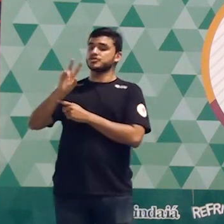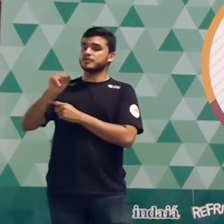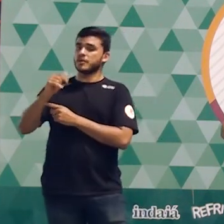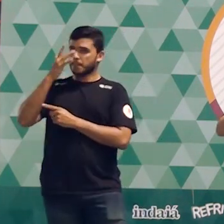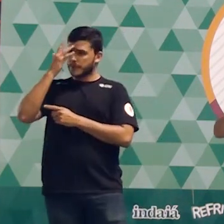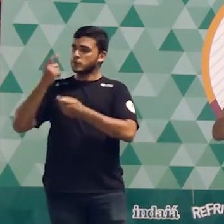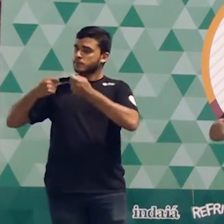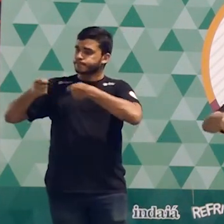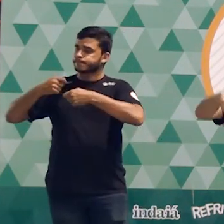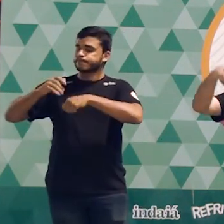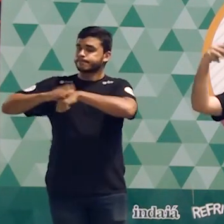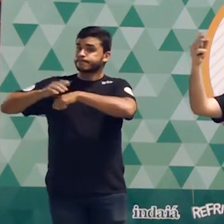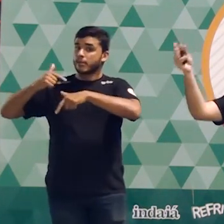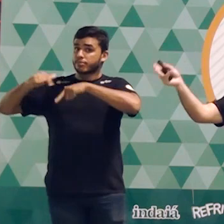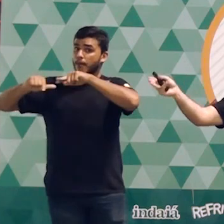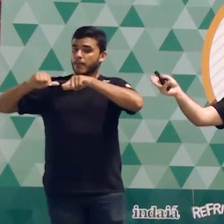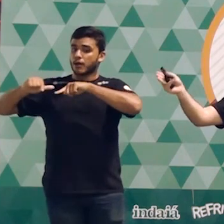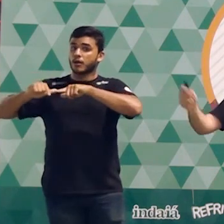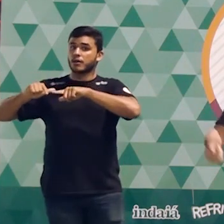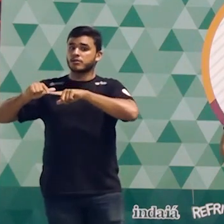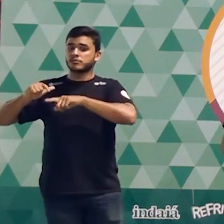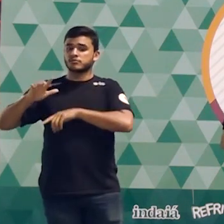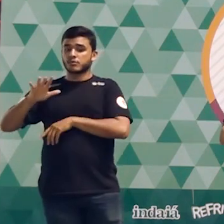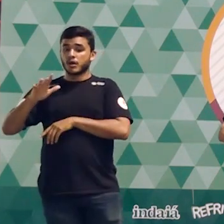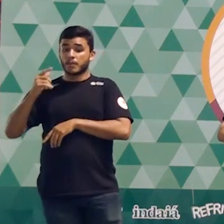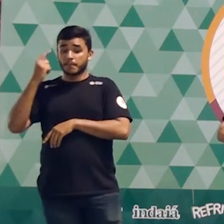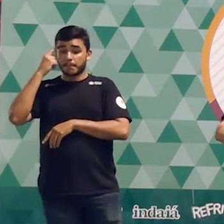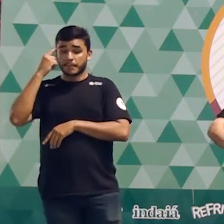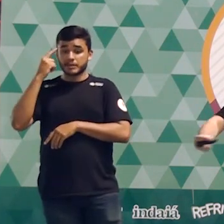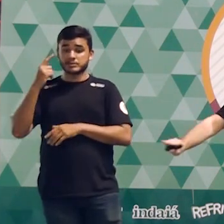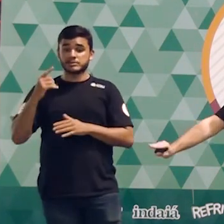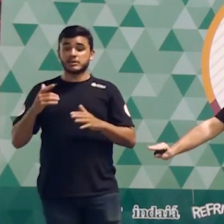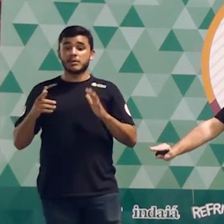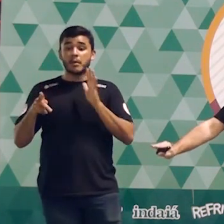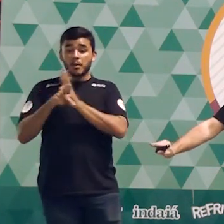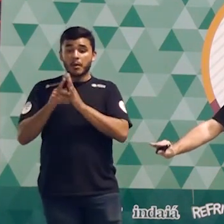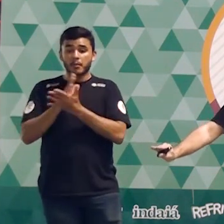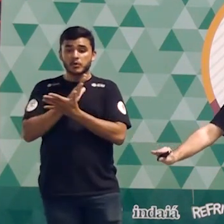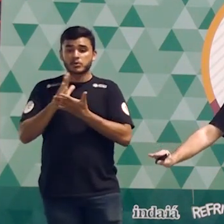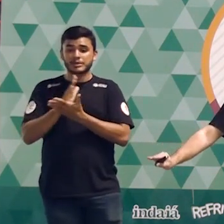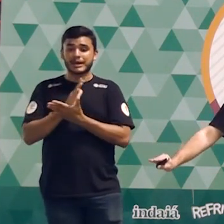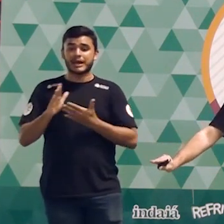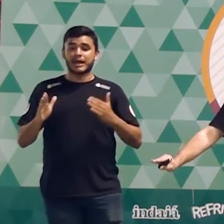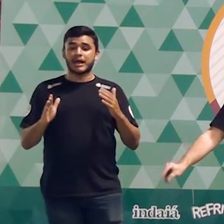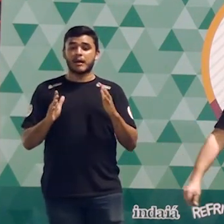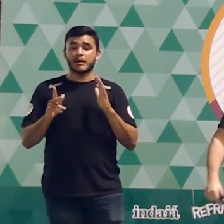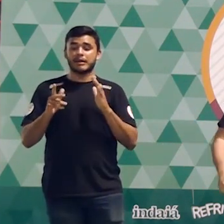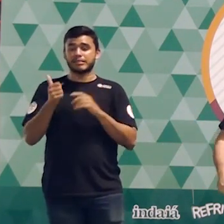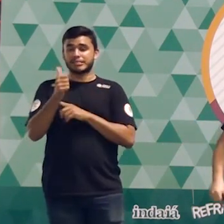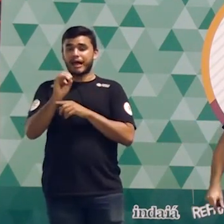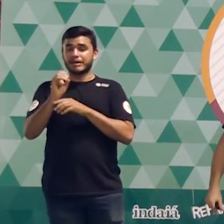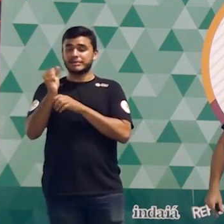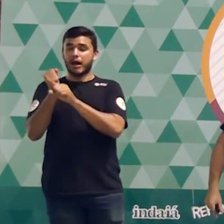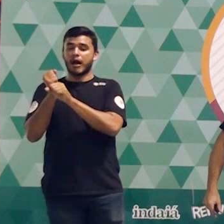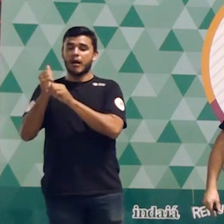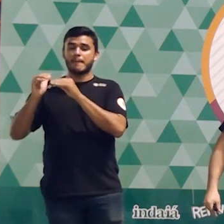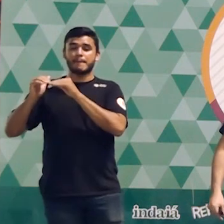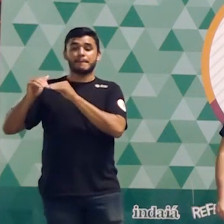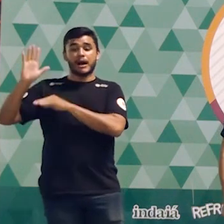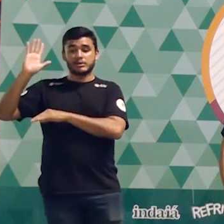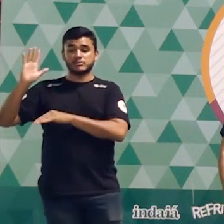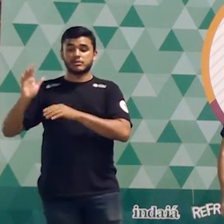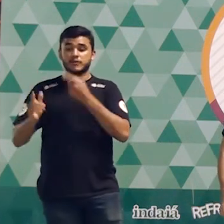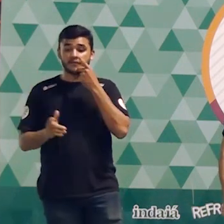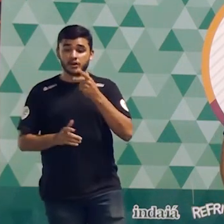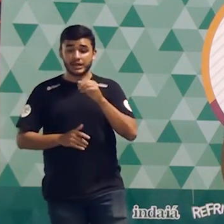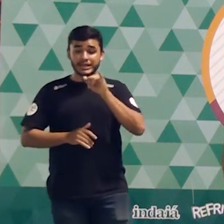inativa são as pessoas que estão desempregadas há mais de um ano ou aquelas que não possuem atividades econômicas remuneradas. É para ser todo